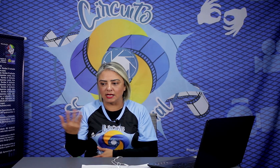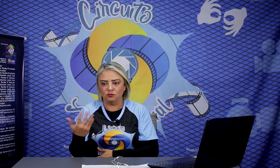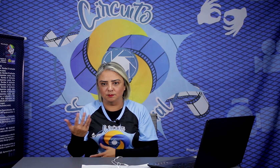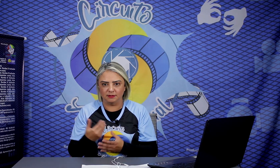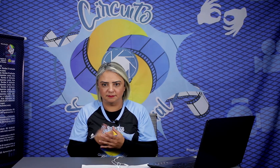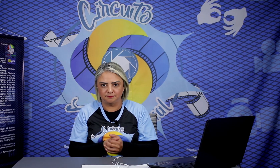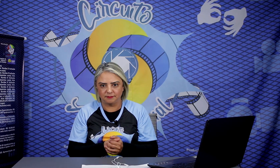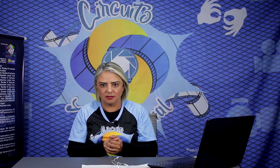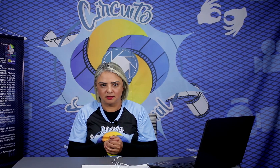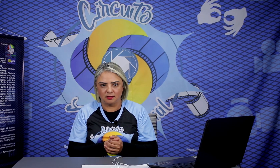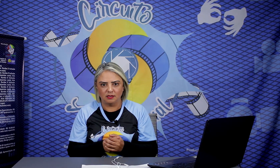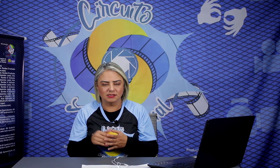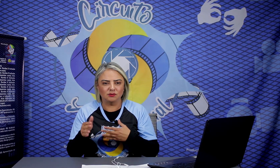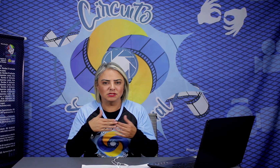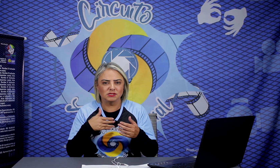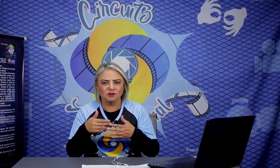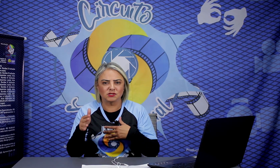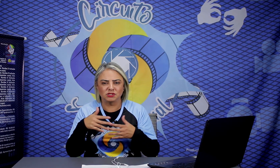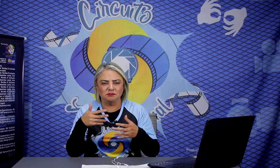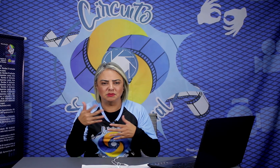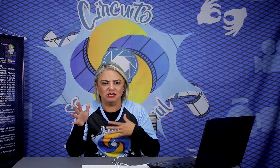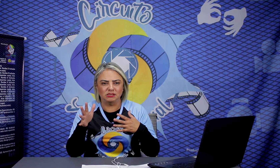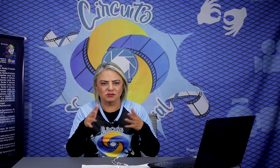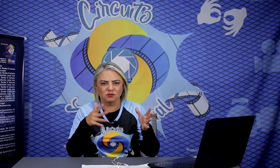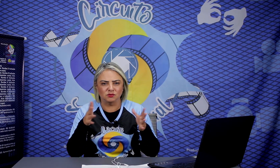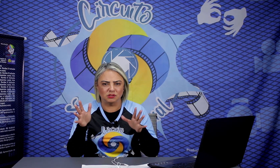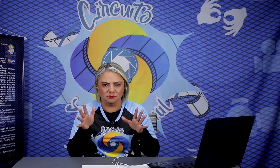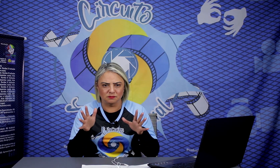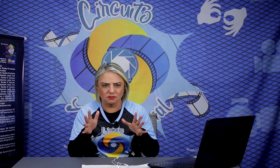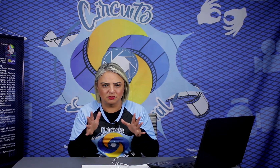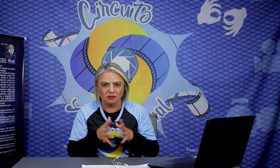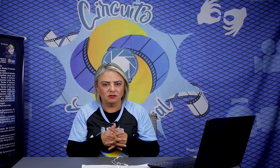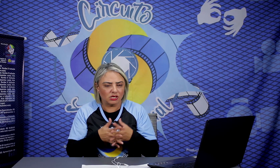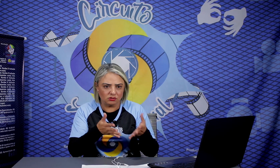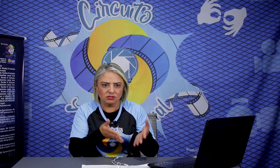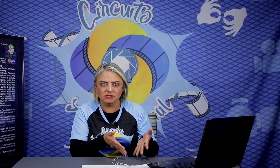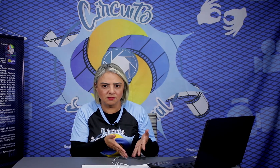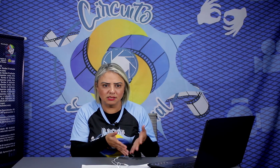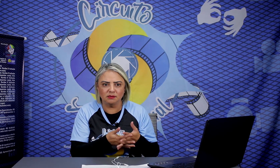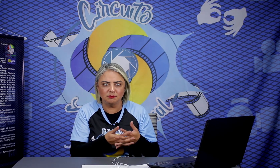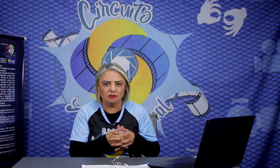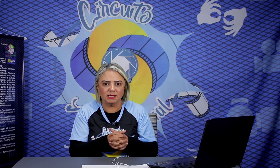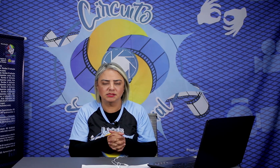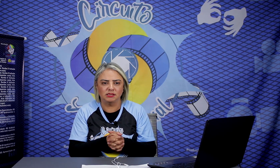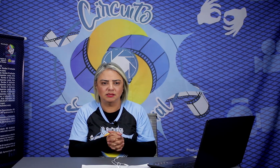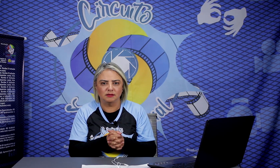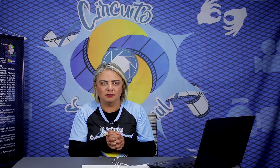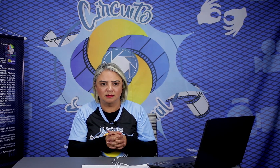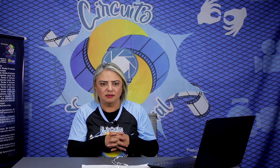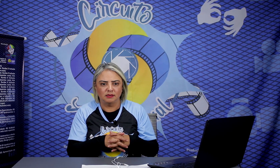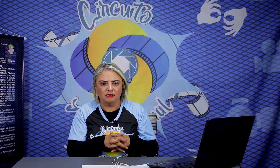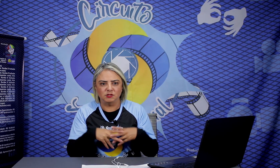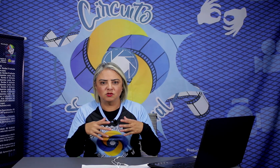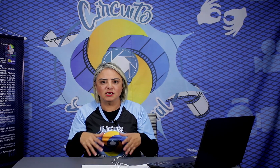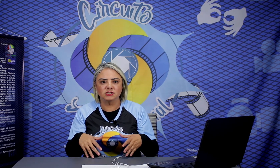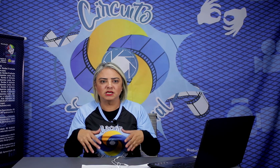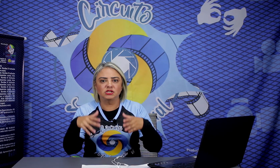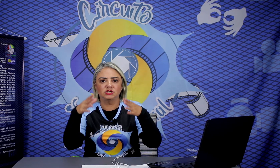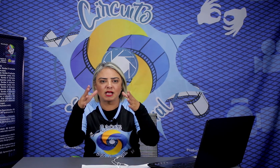dupla. Isso aconteceu, acho que em Minas ou no Rio. Já aconteceu aqui também em Brasília. A pessoa acha que a gente está